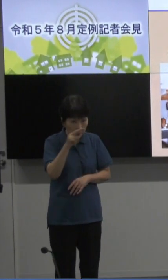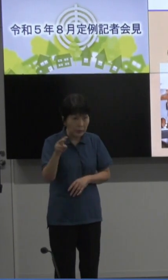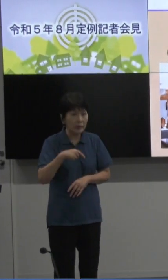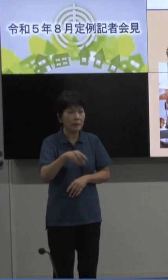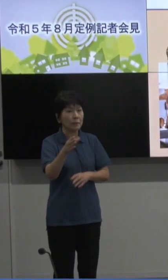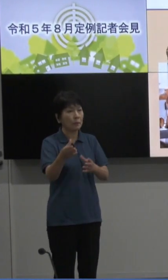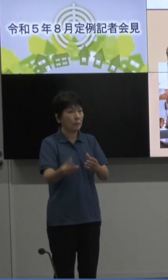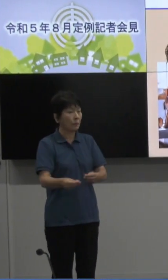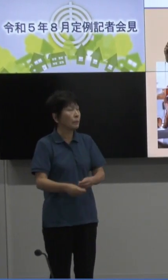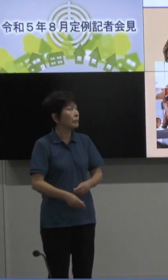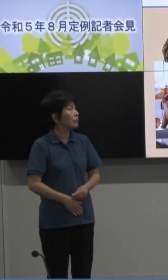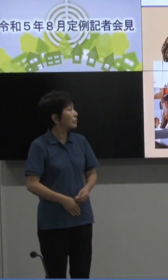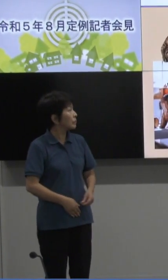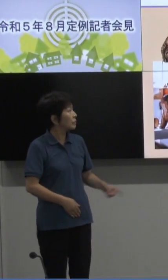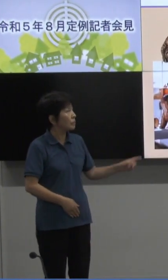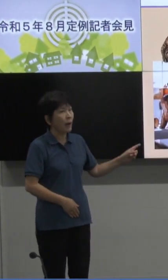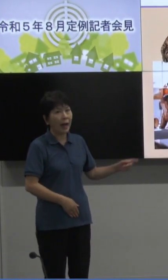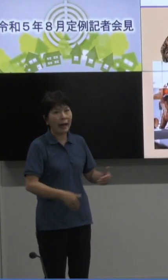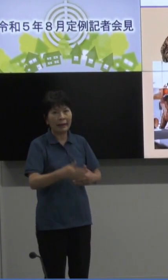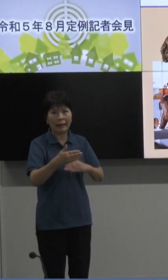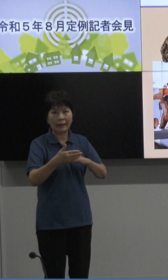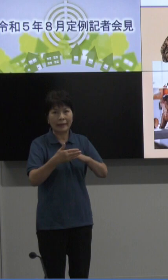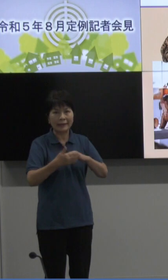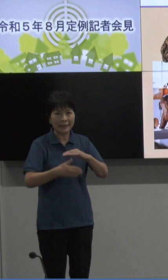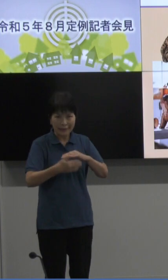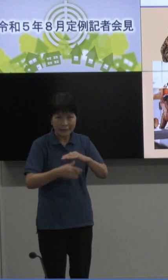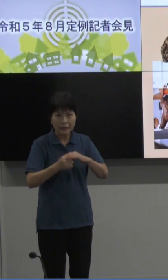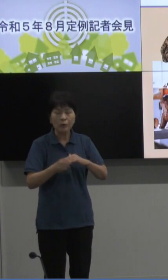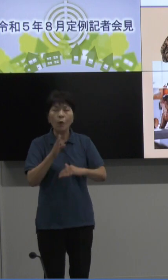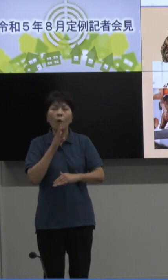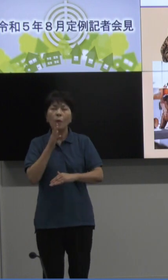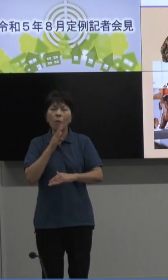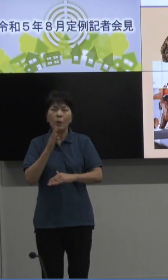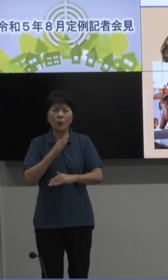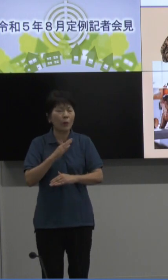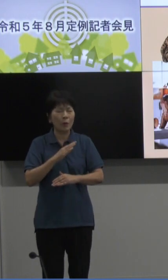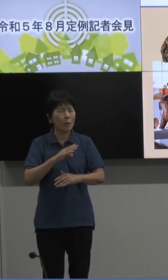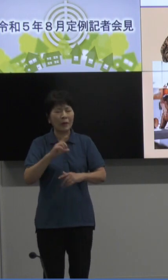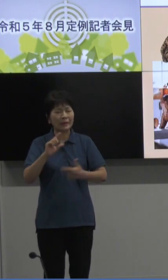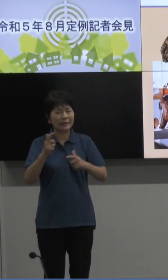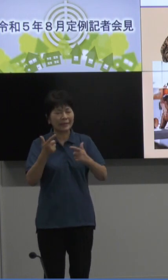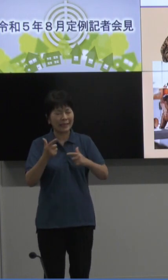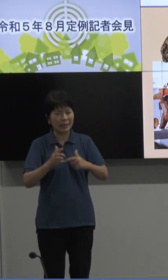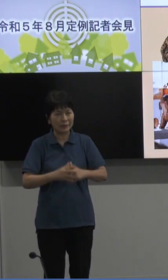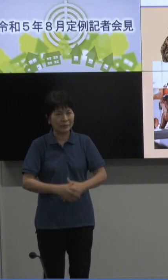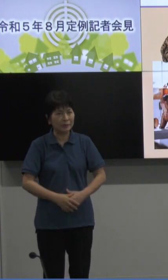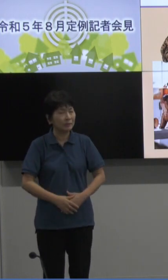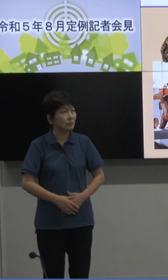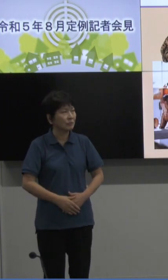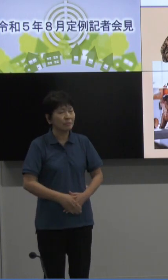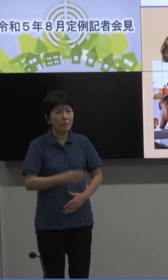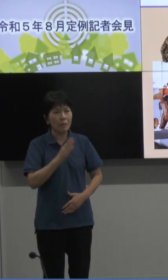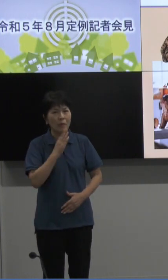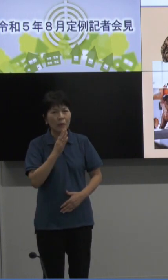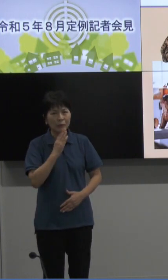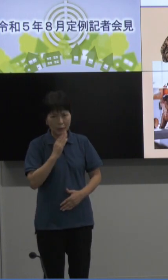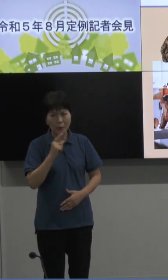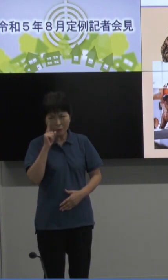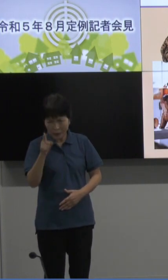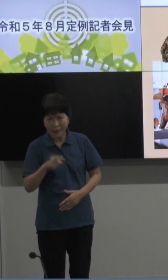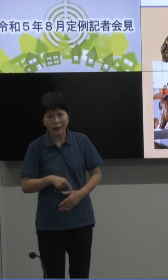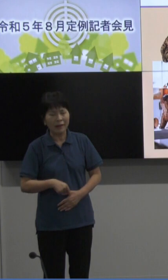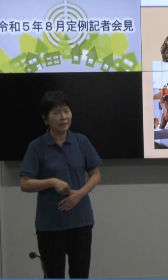ちょっと写真とはですね全然違います。本物を見られて分かりますがですね、もうこの猫にしてもです